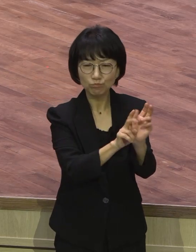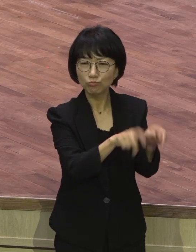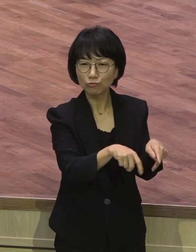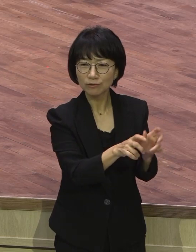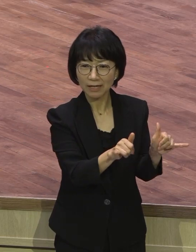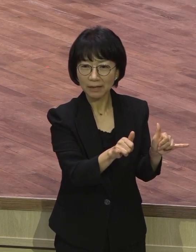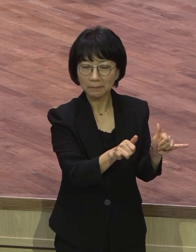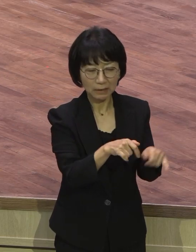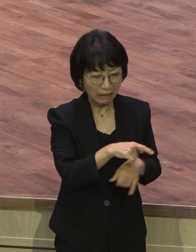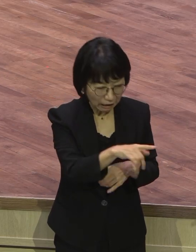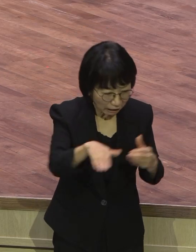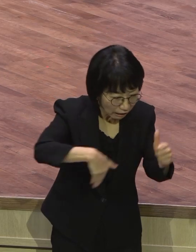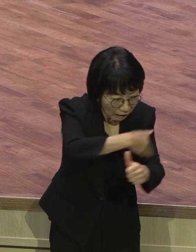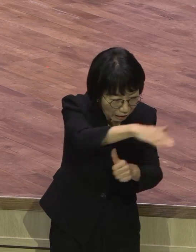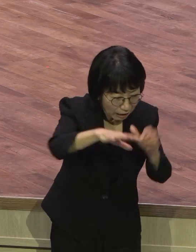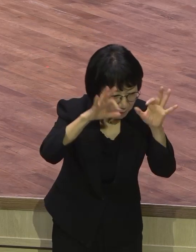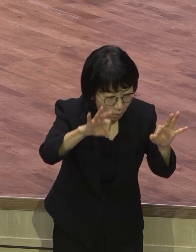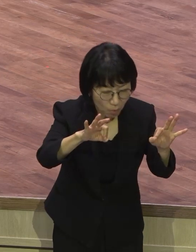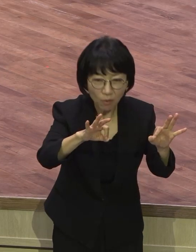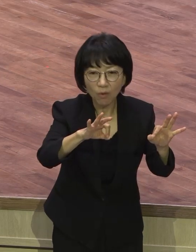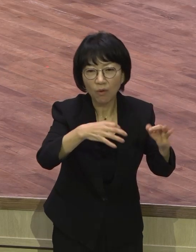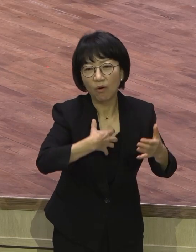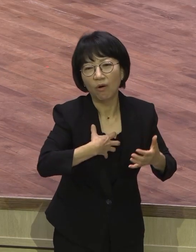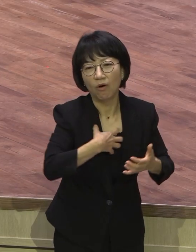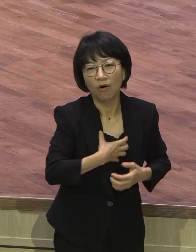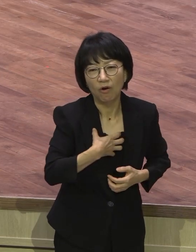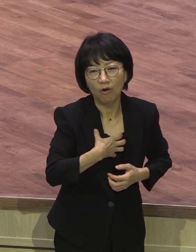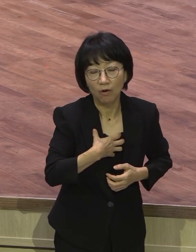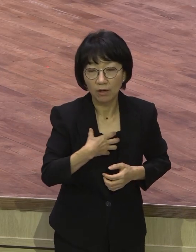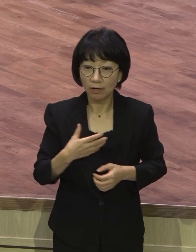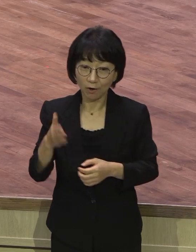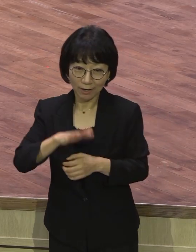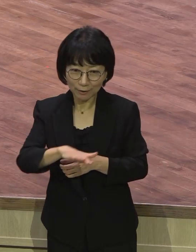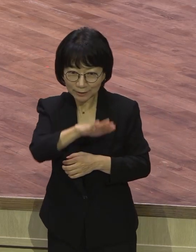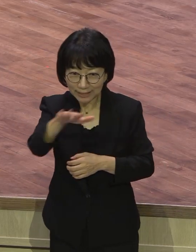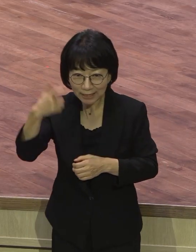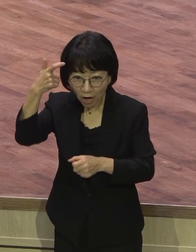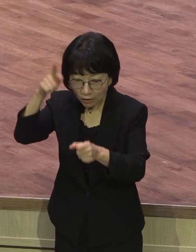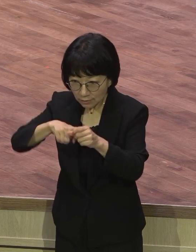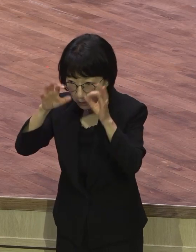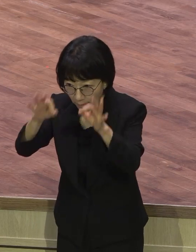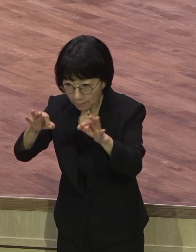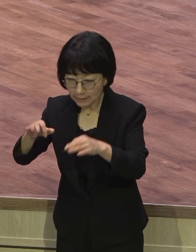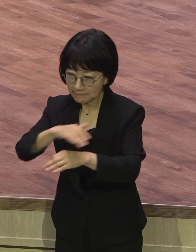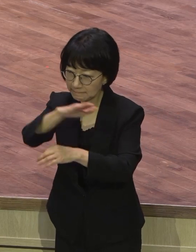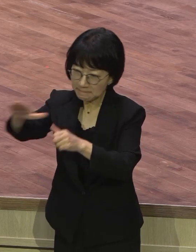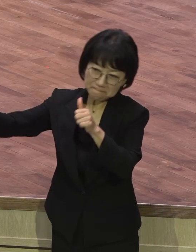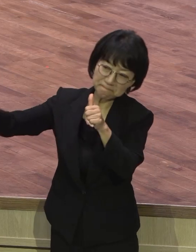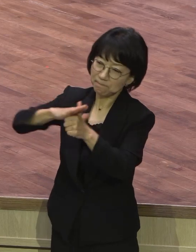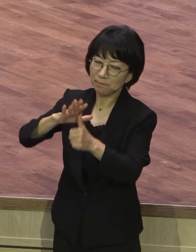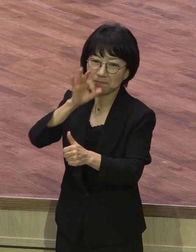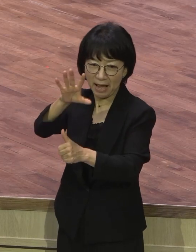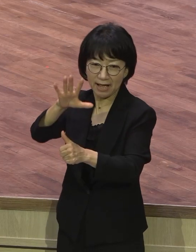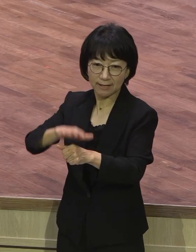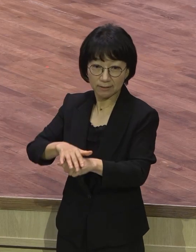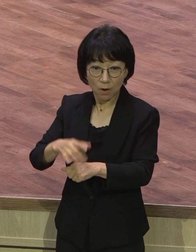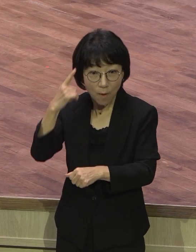그것이 결코 여러분은 무너뜨릴 수 없다는 사실을 분명히 믿으시 바랍니다 무너뜨릴 수 없어요